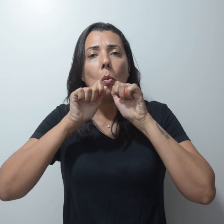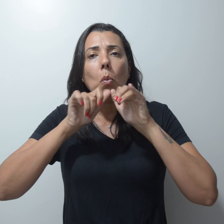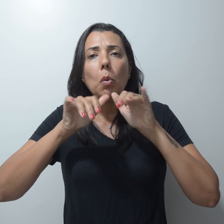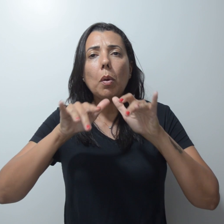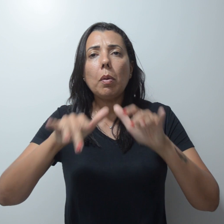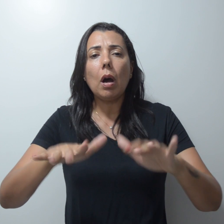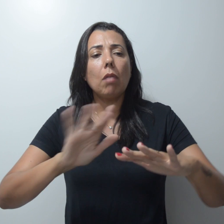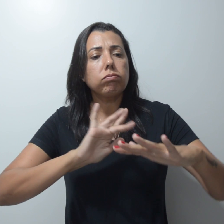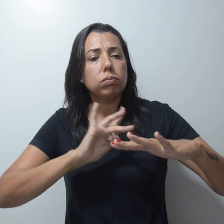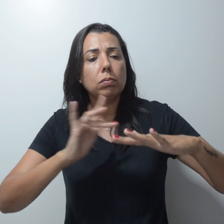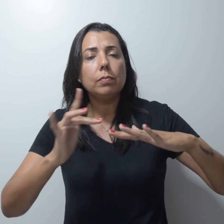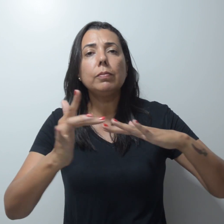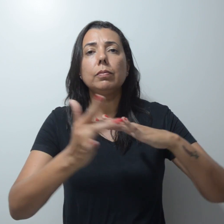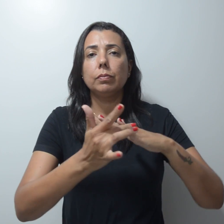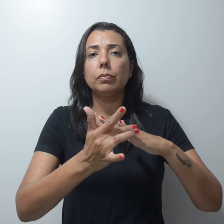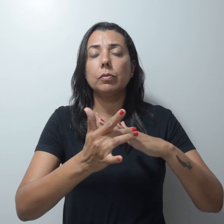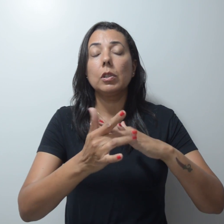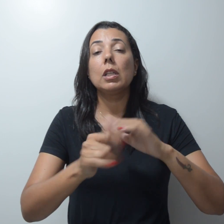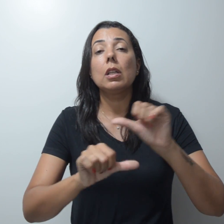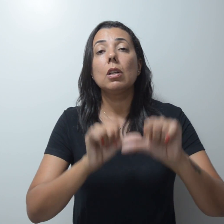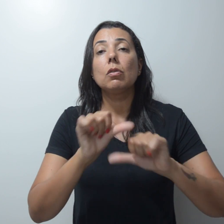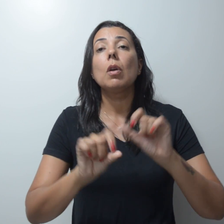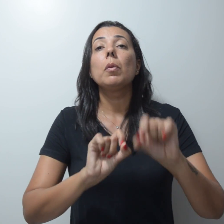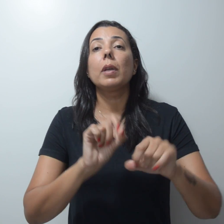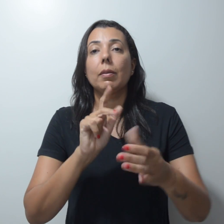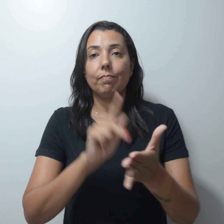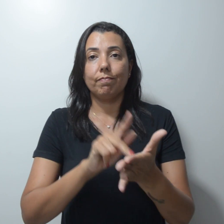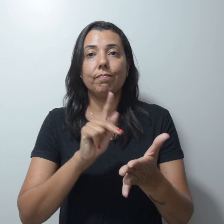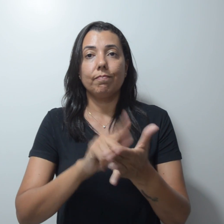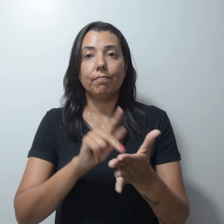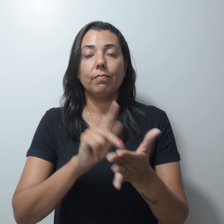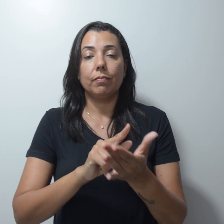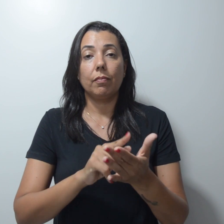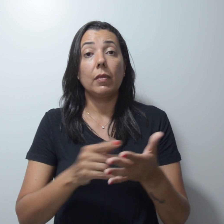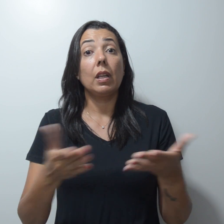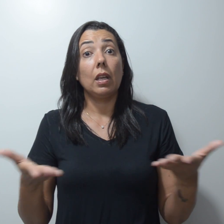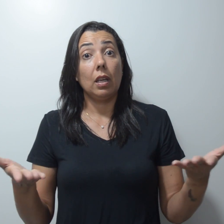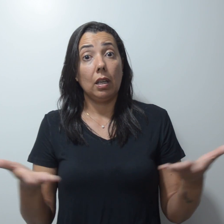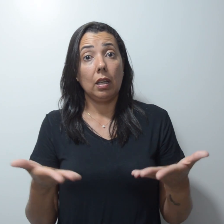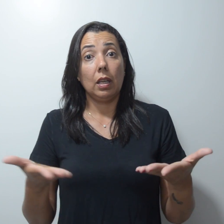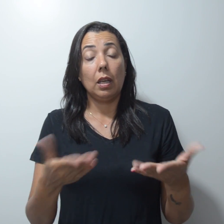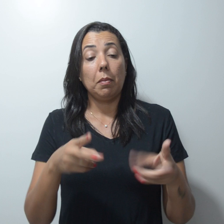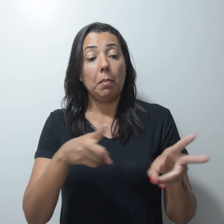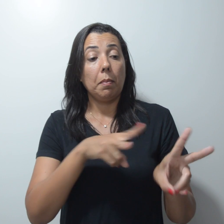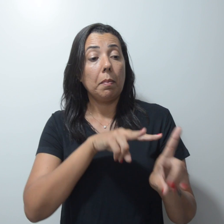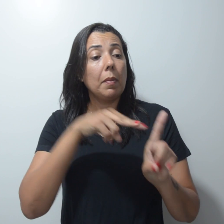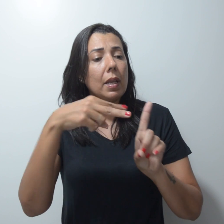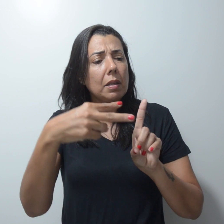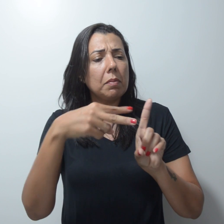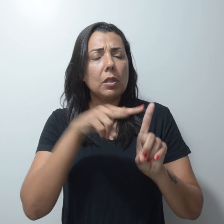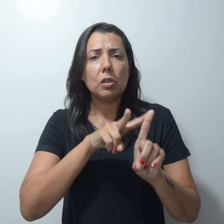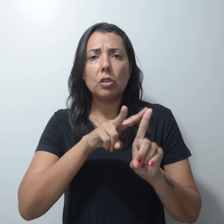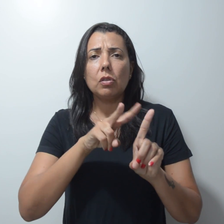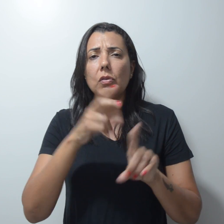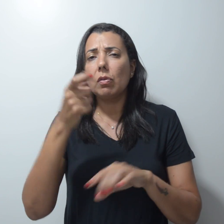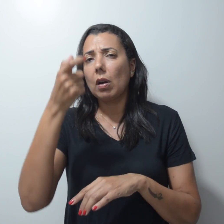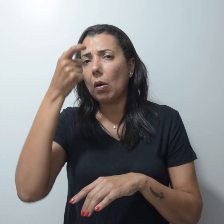redes sociais tornam-se verdadeiras. Nesta perspectiva, as consciências